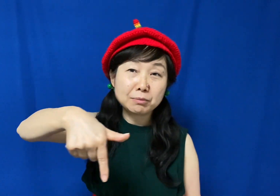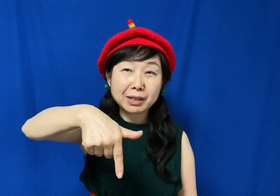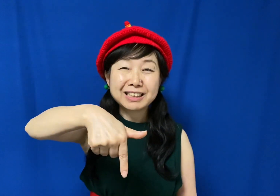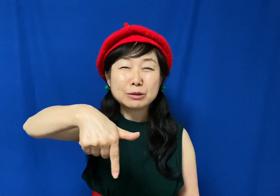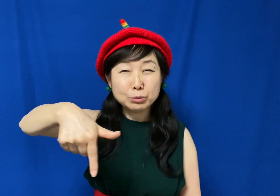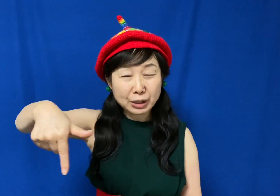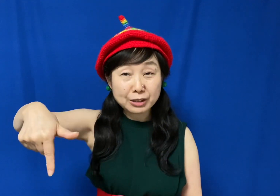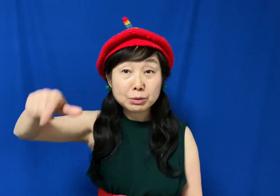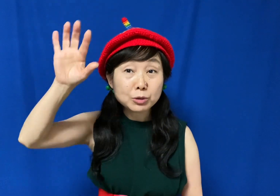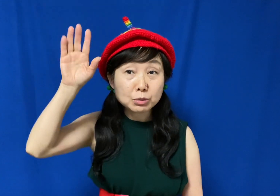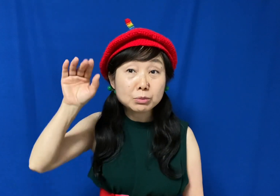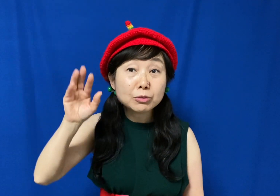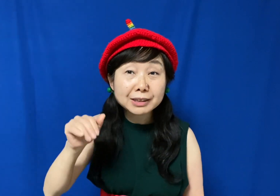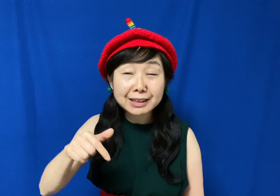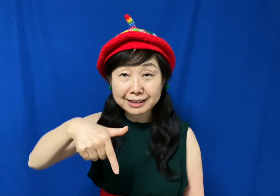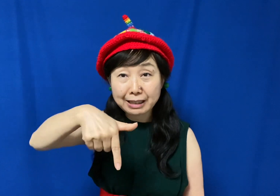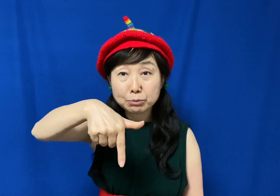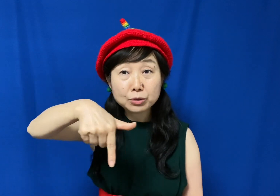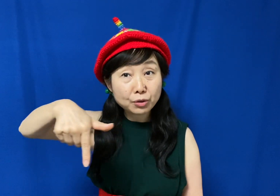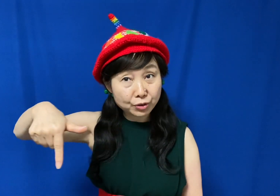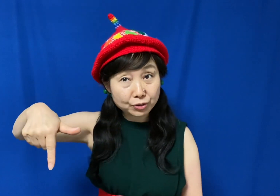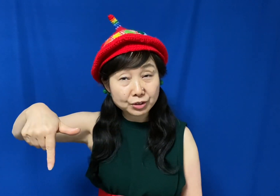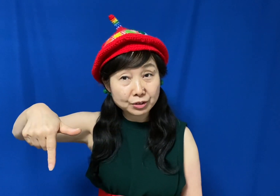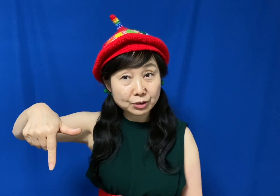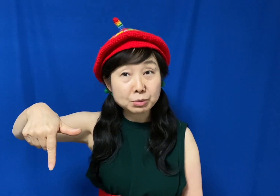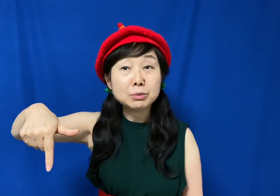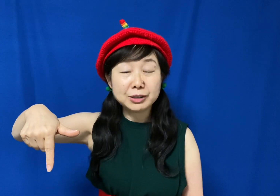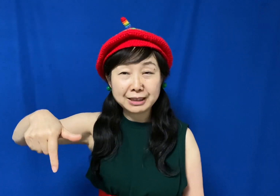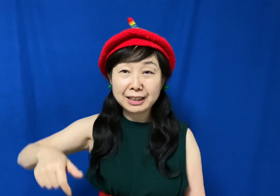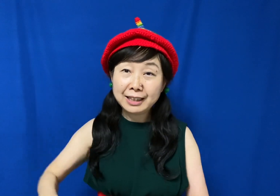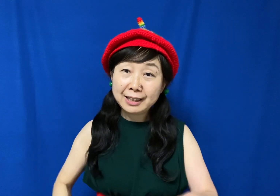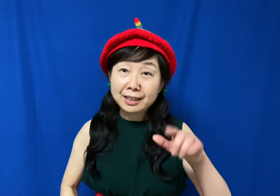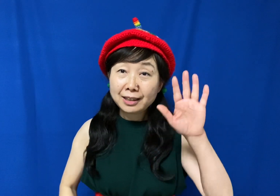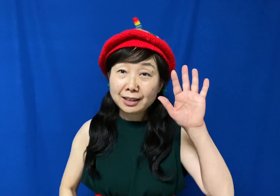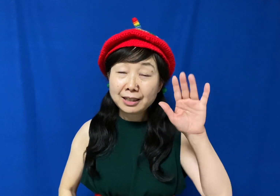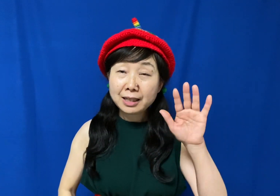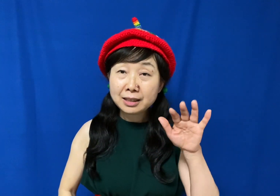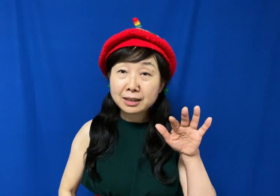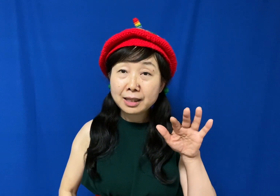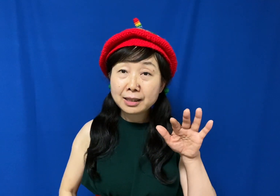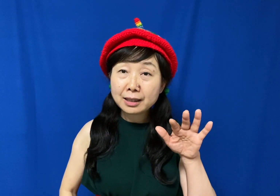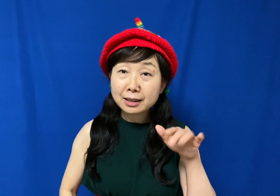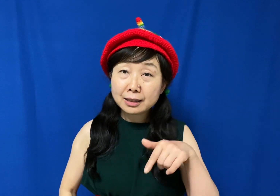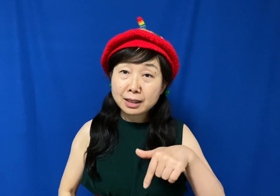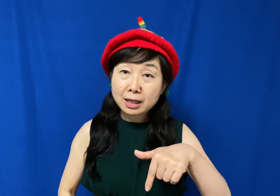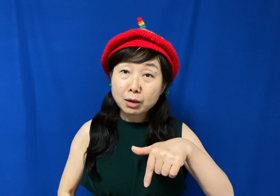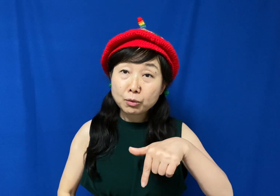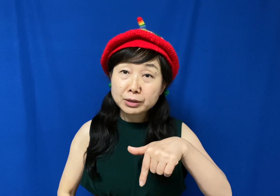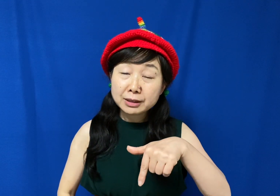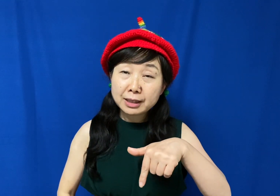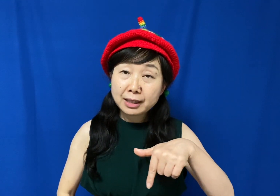。指文字ですね、ブという指文字。左手だったらこちらで